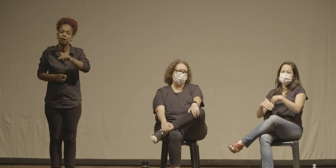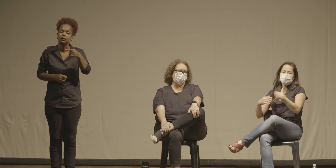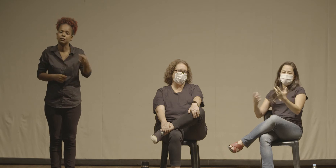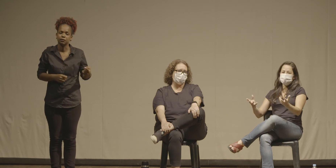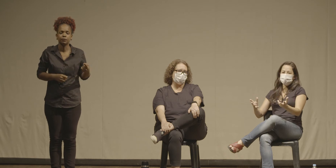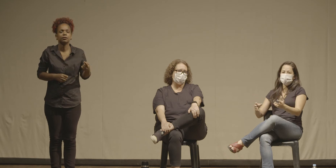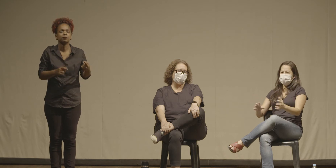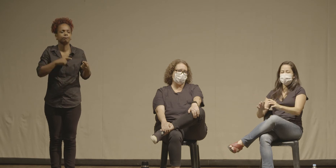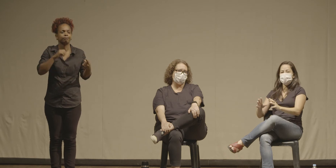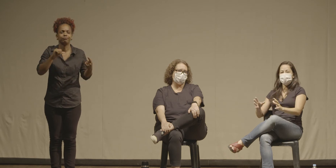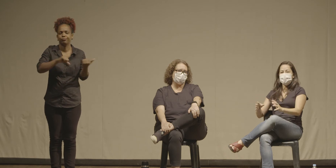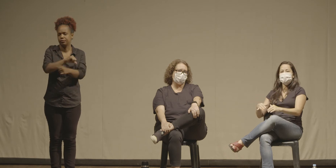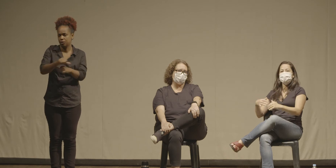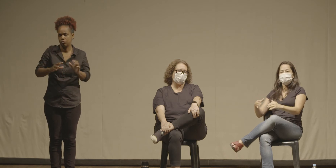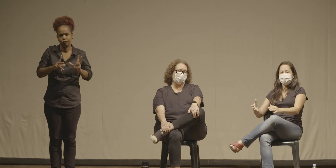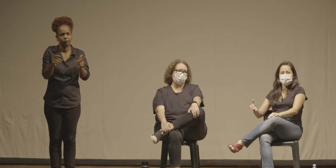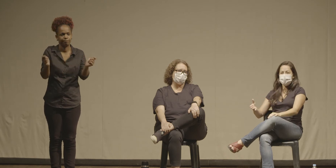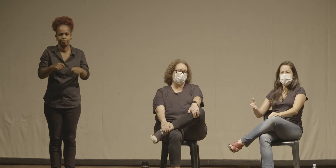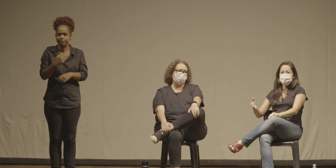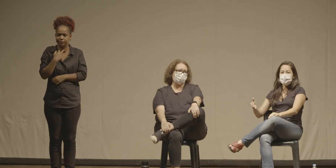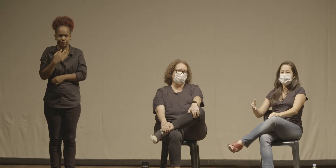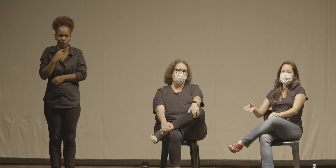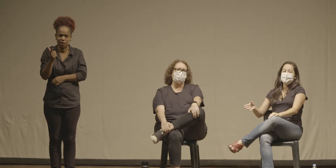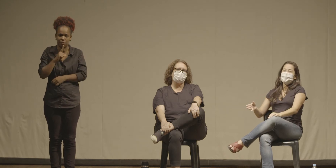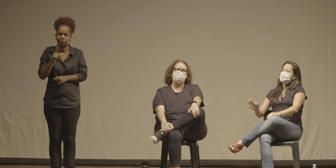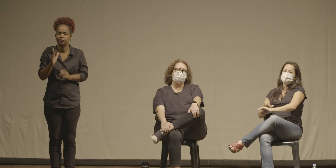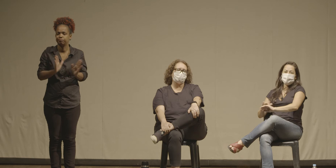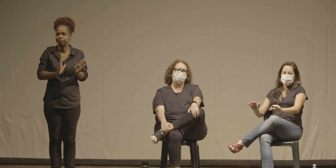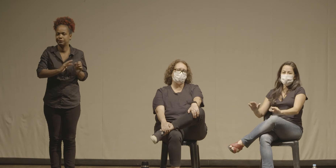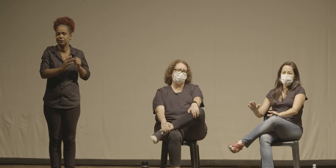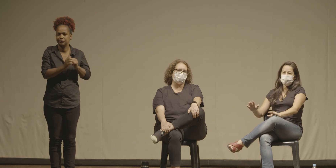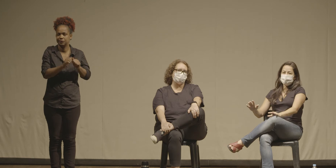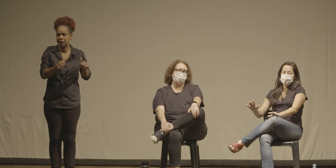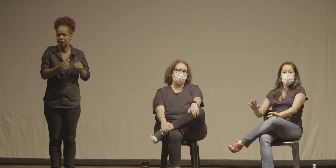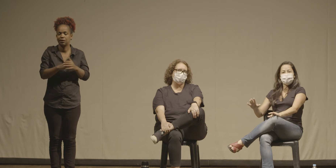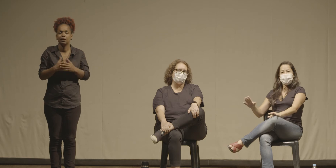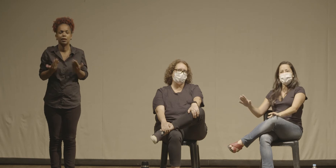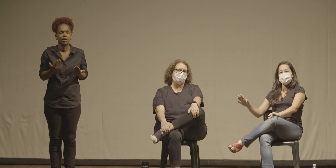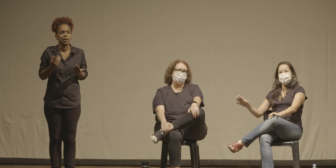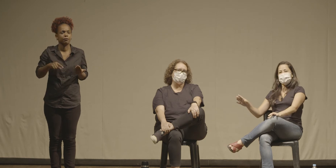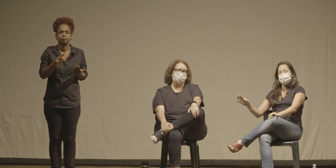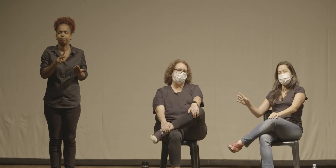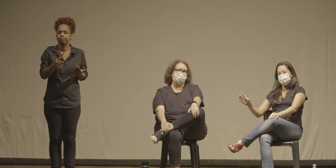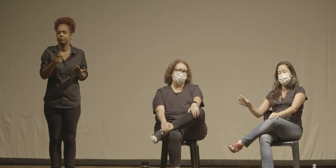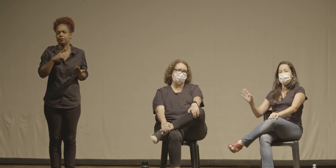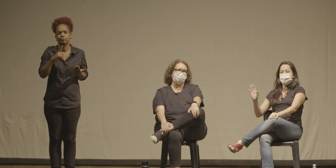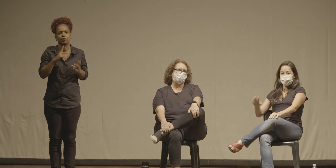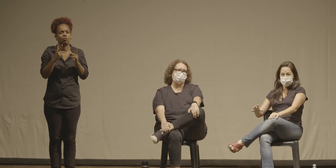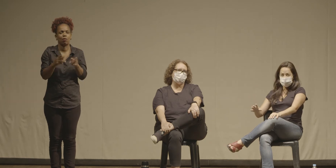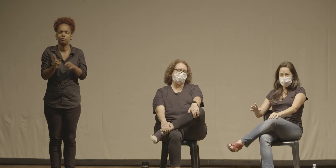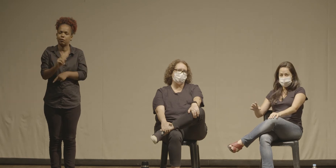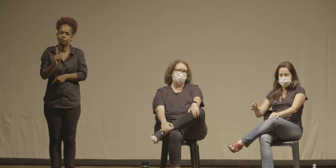Depois, tudo mudou, a gente viu que isso não ia ser possível em função da pandemia, e a gente não vai mais fazer essa